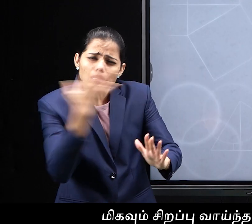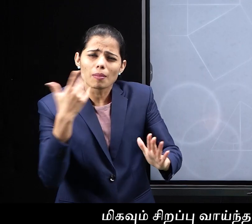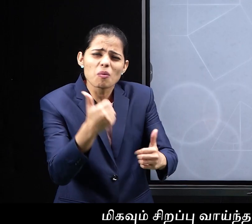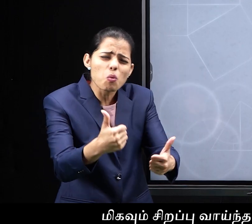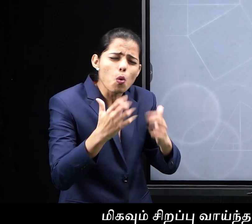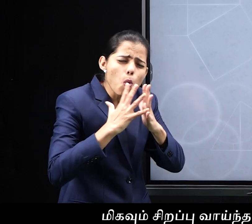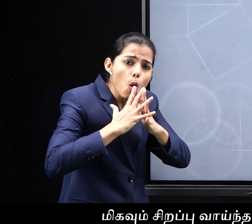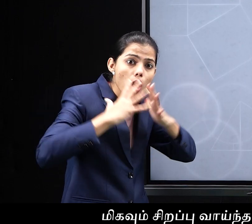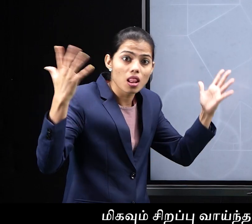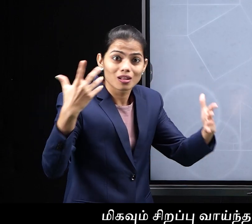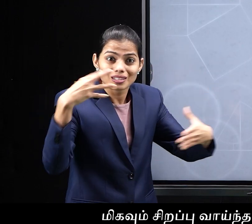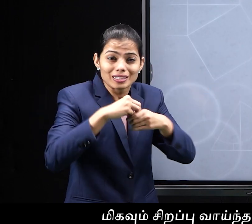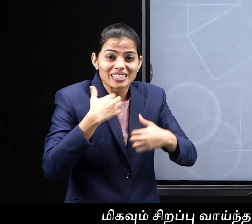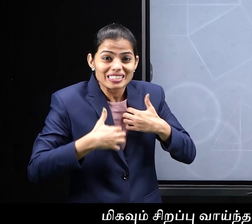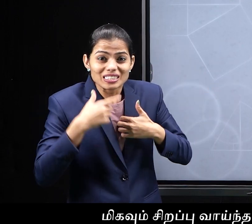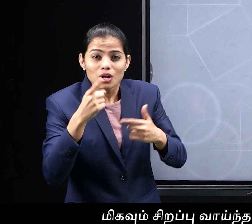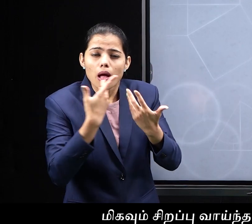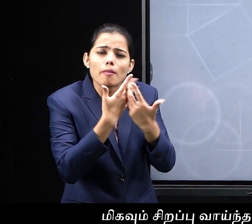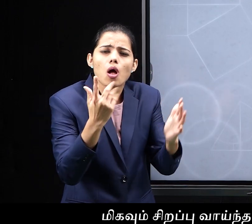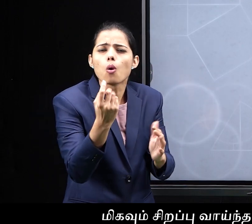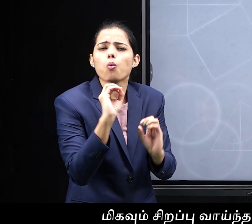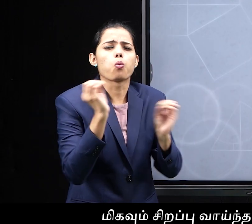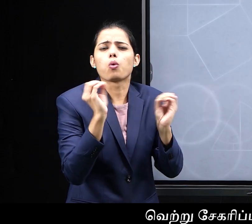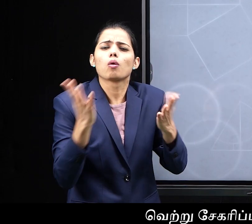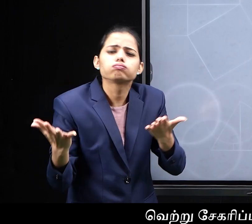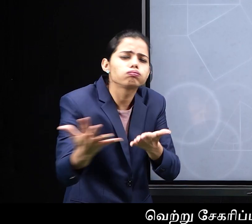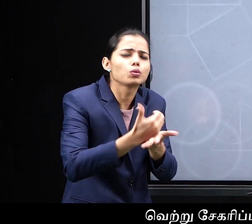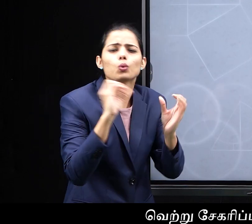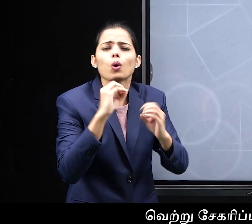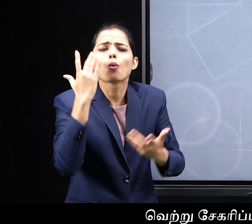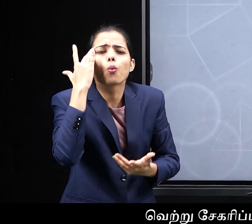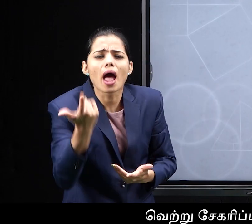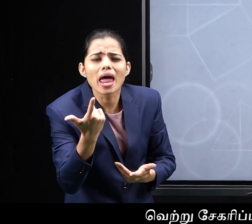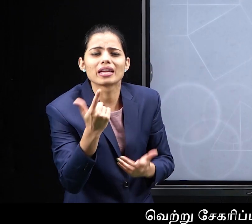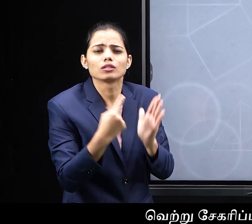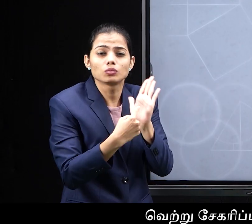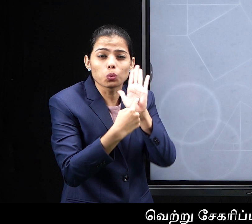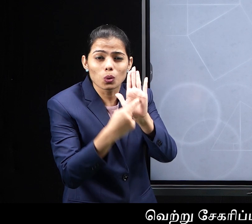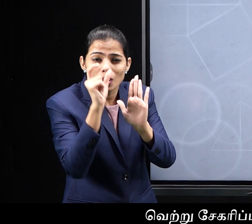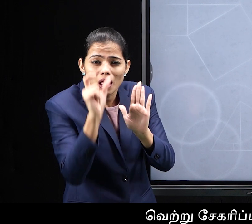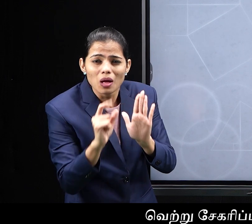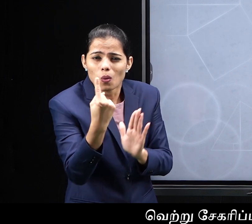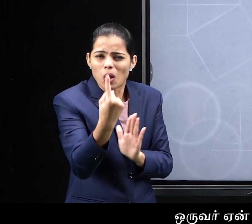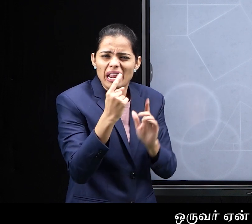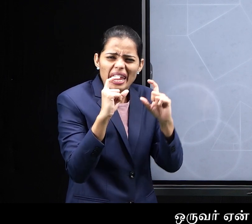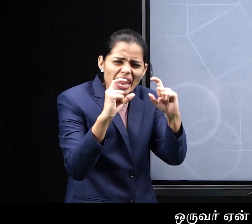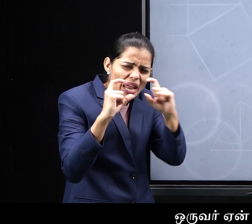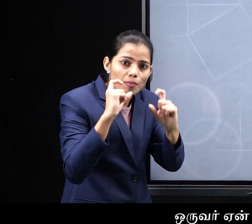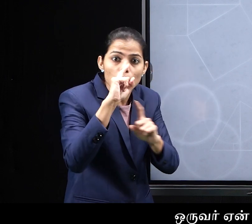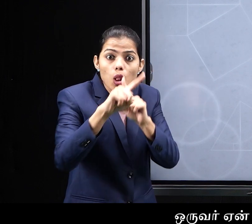மிகவும் சிறப்பு வாய்ந்த பெரிய ஆர்வமுள்ள கணம் உள்ளது. வெற்று சேகரிப்பு. வெற்று சேகரிப்பு பற்றி ஒருவர் ஏன் கவலைப்பட